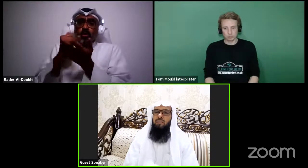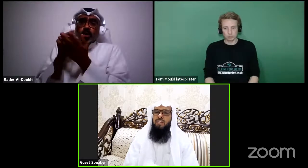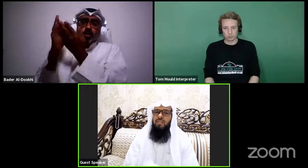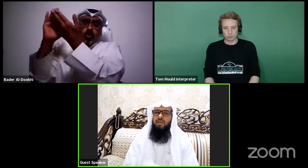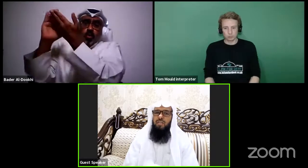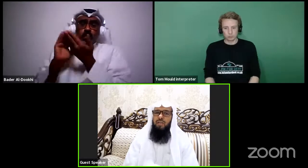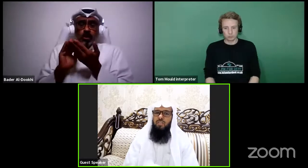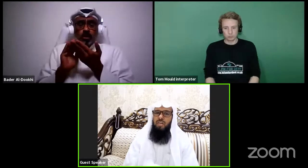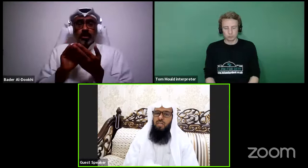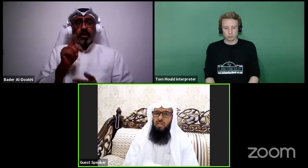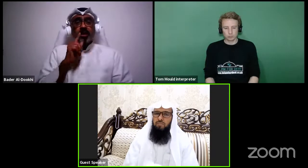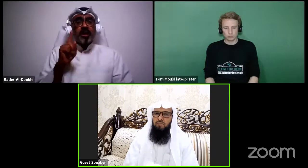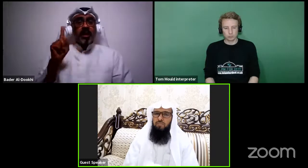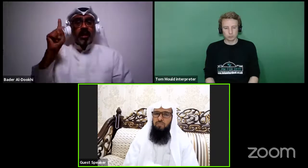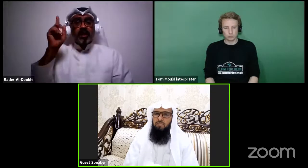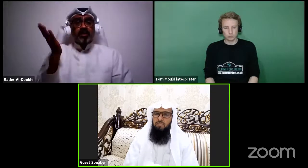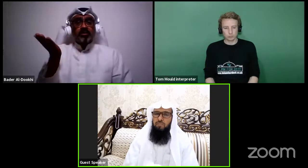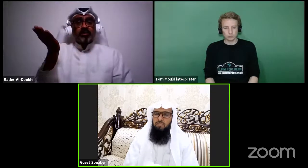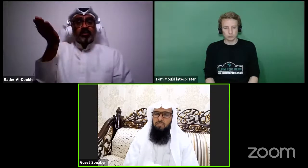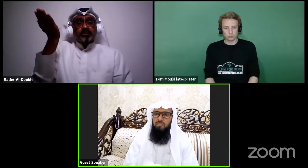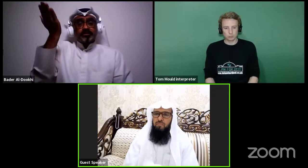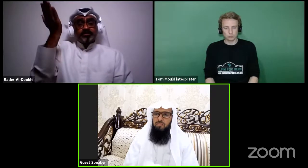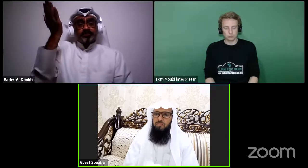إن ربنا تبارك وتعالى